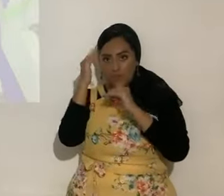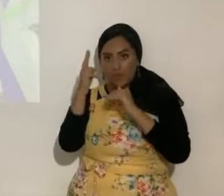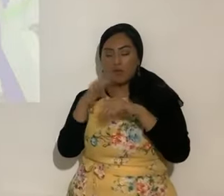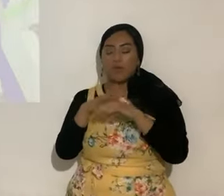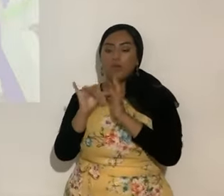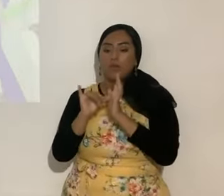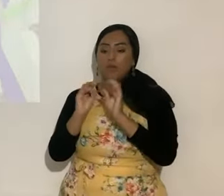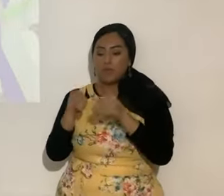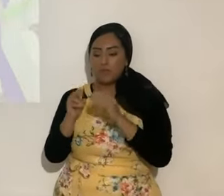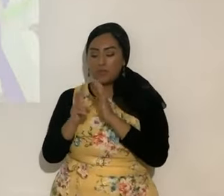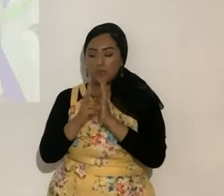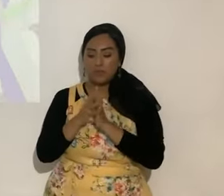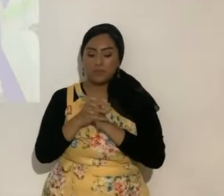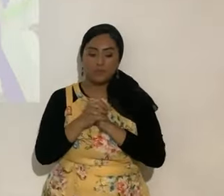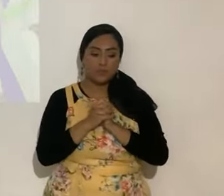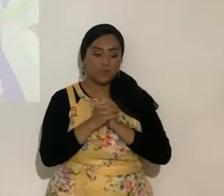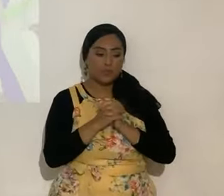a YouTube,